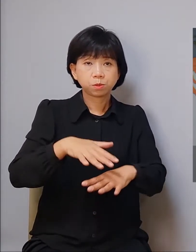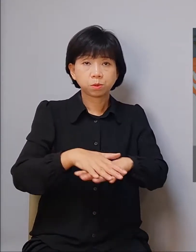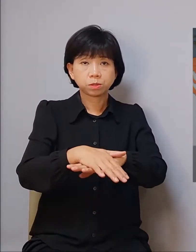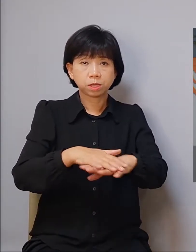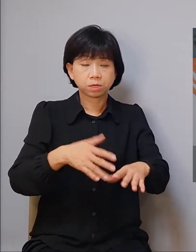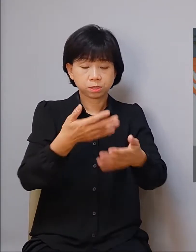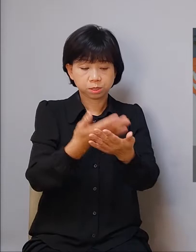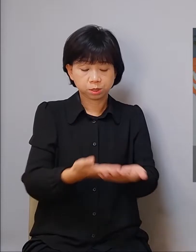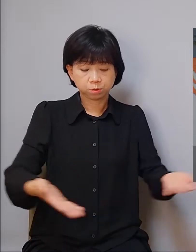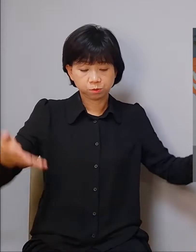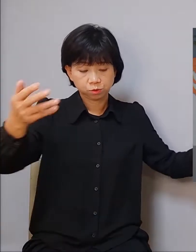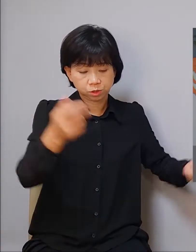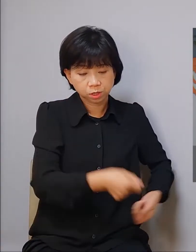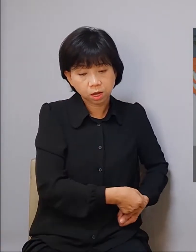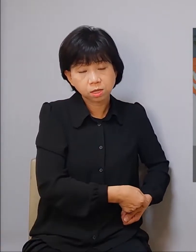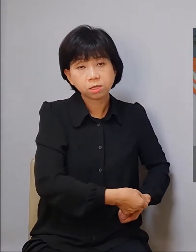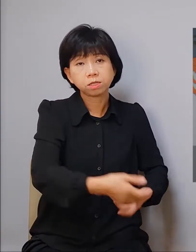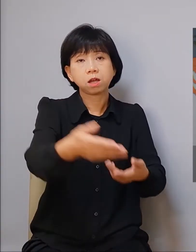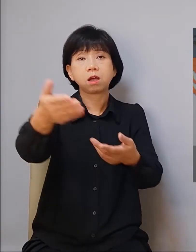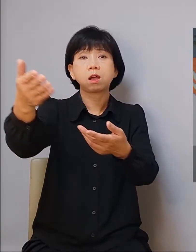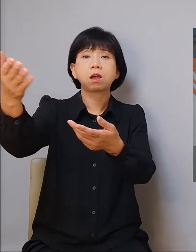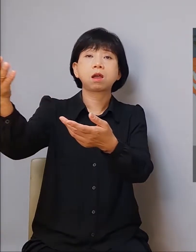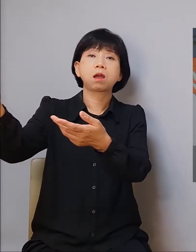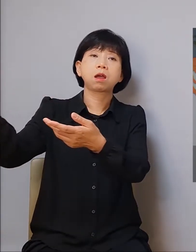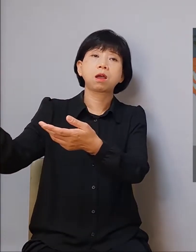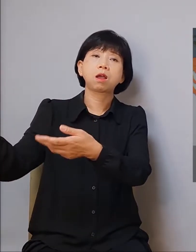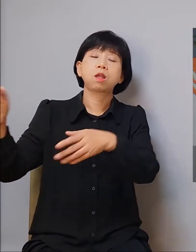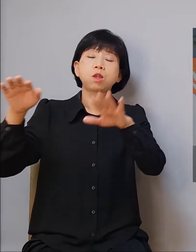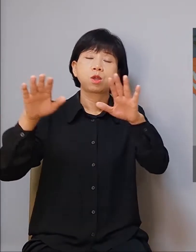의지하여 깊은 곳에 금을 던져